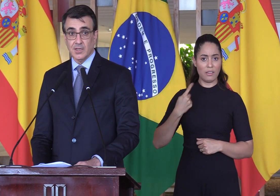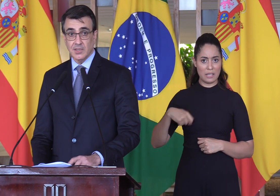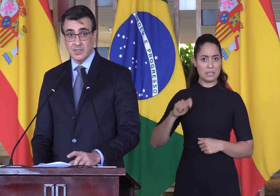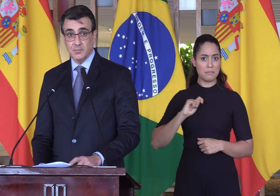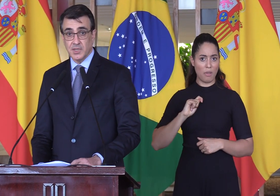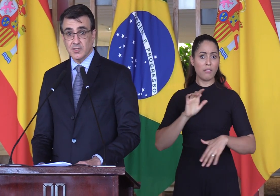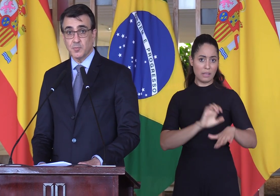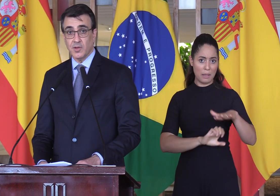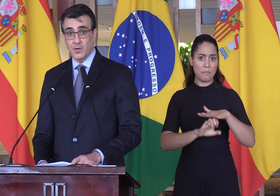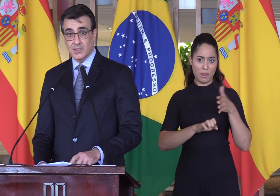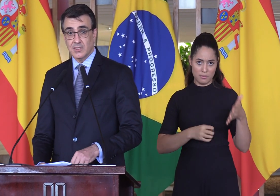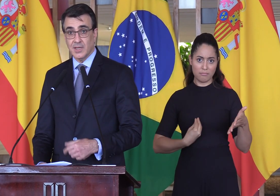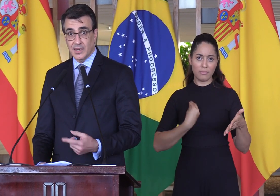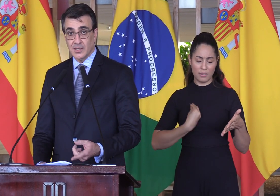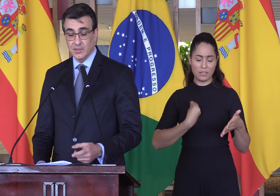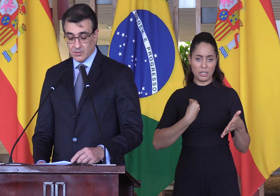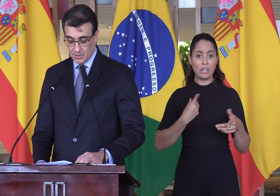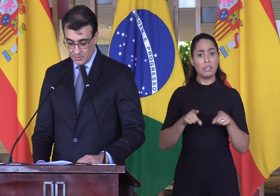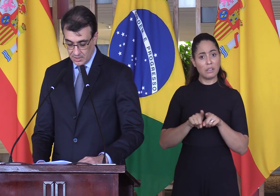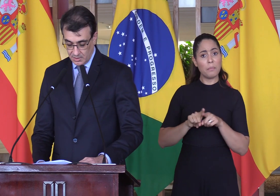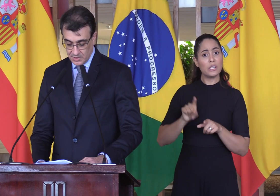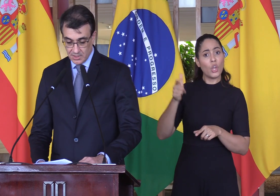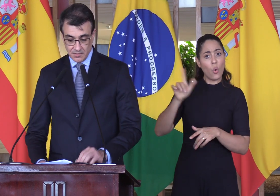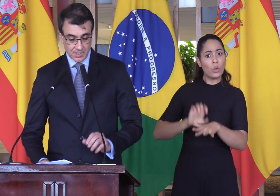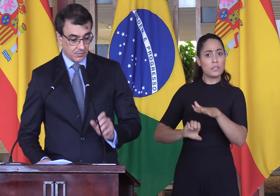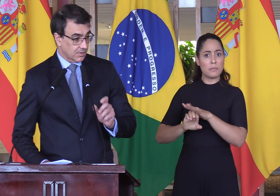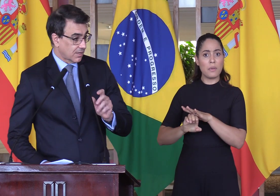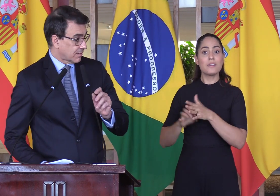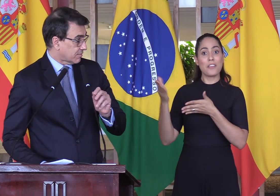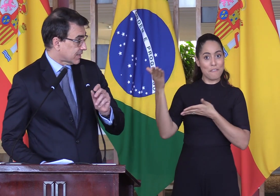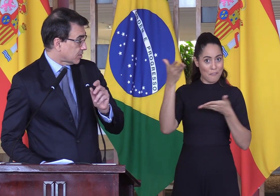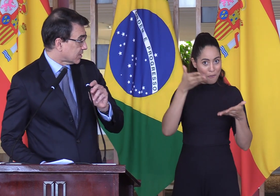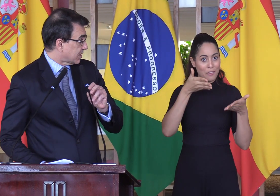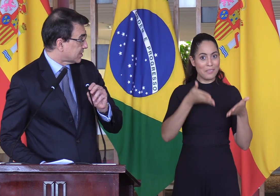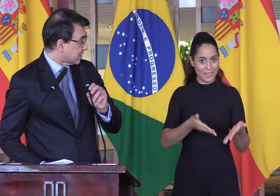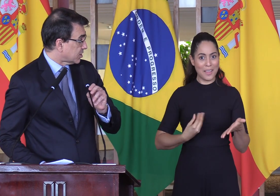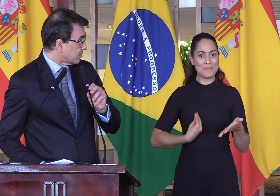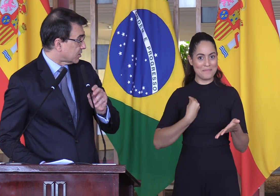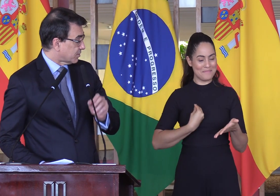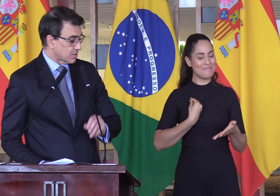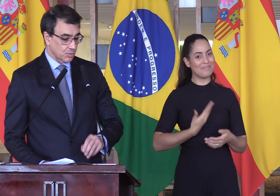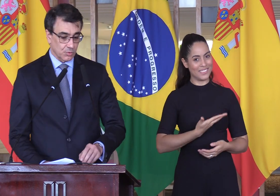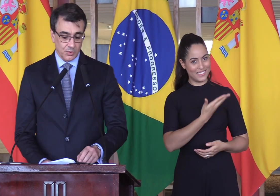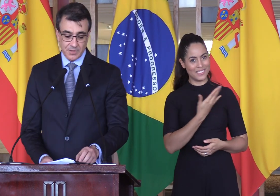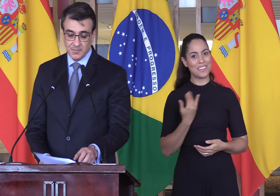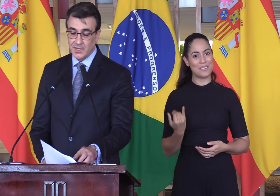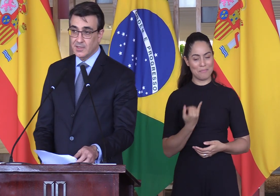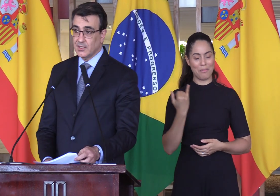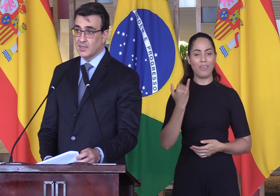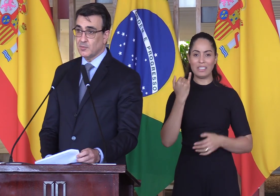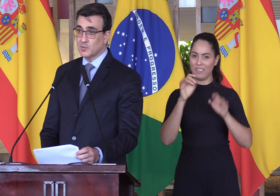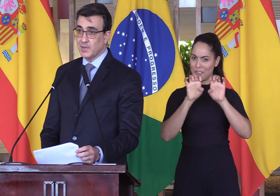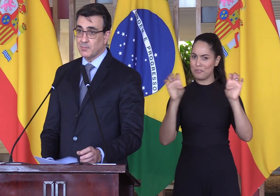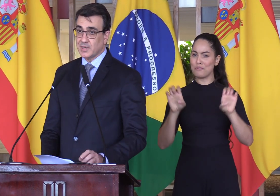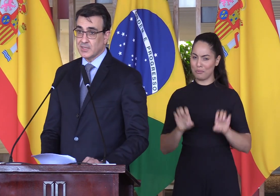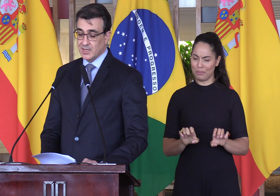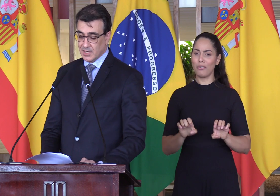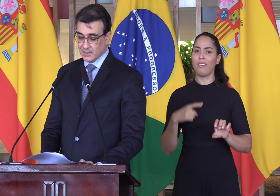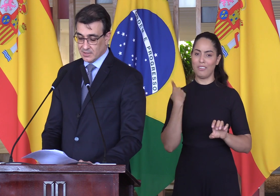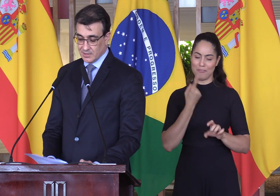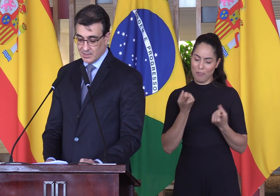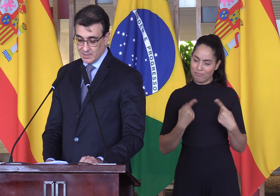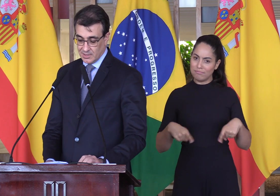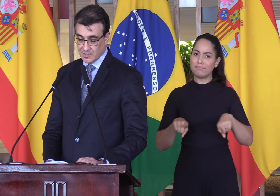aqui, e às empresas espanholas que ainda não estão aqui, mas que virão face aos grandes ativos de infraestrutura que temos para